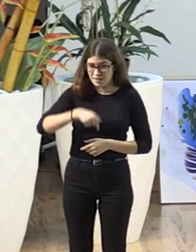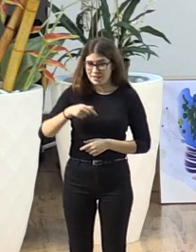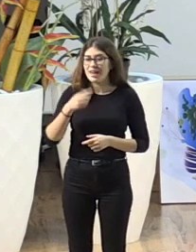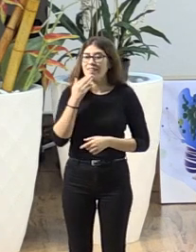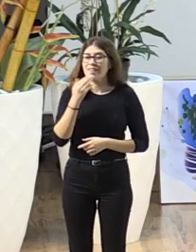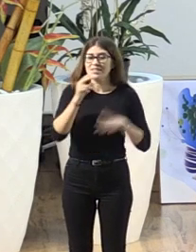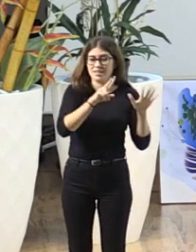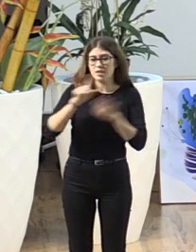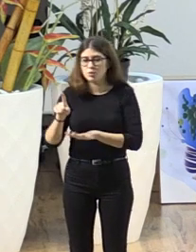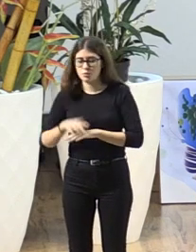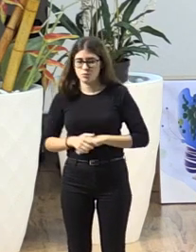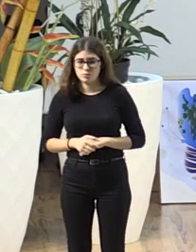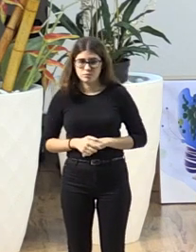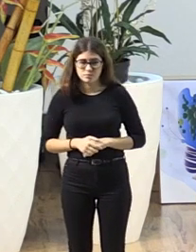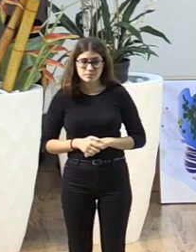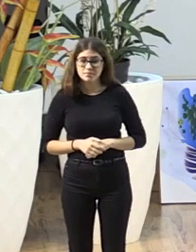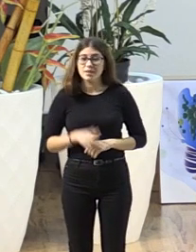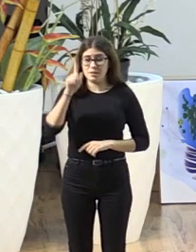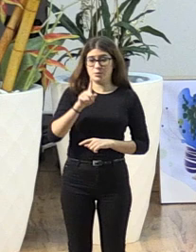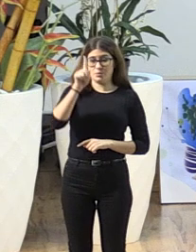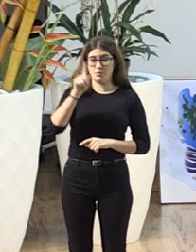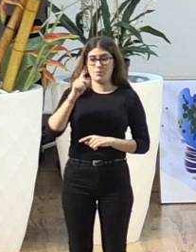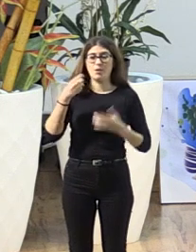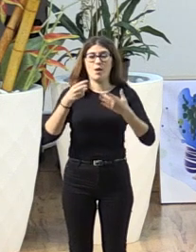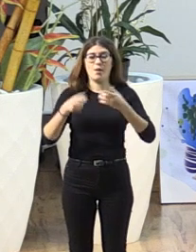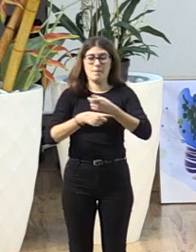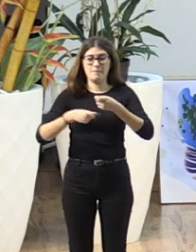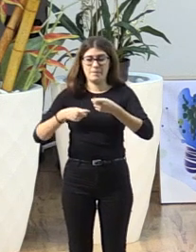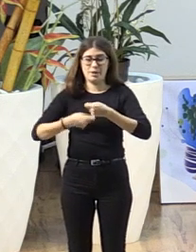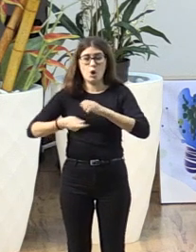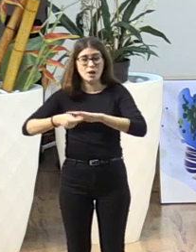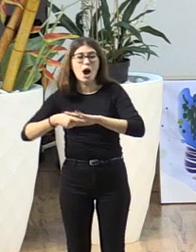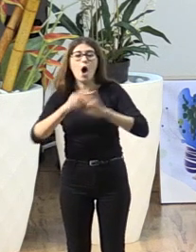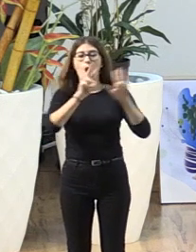71. La parte sur de Vitoria son 82.